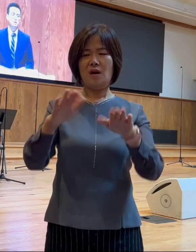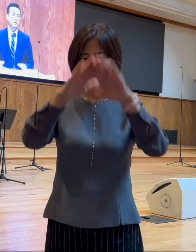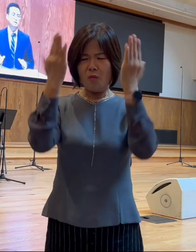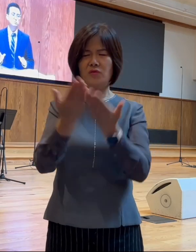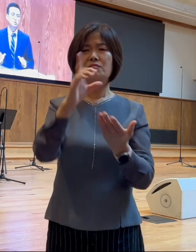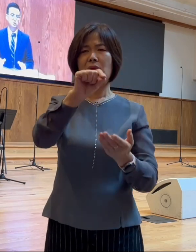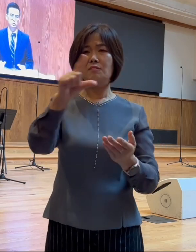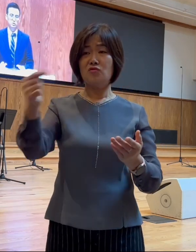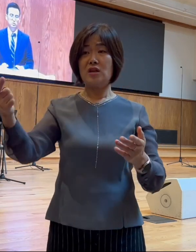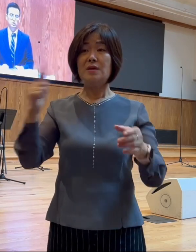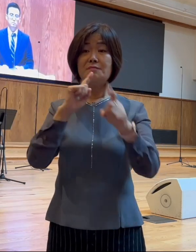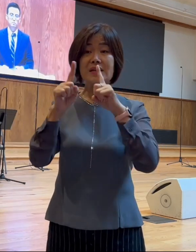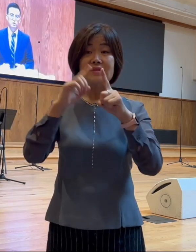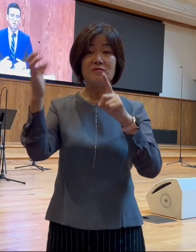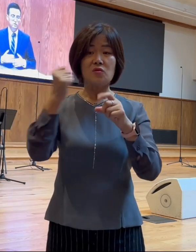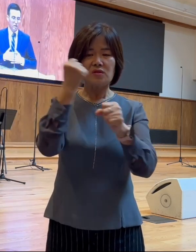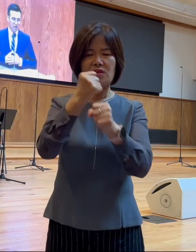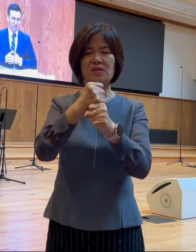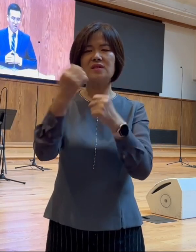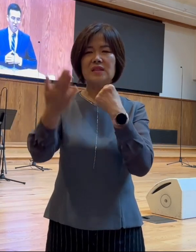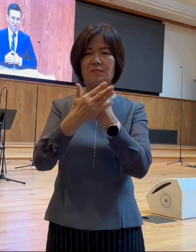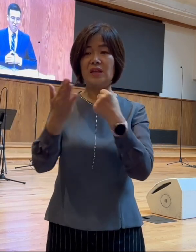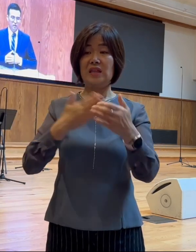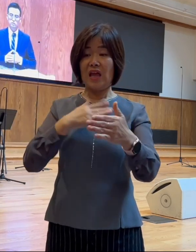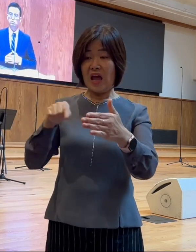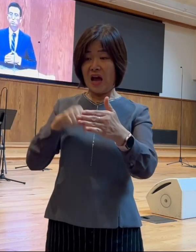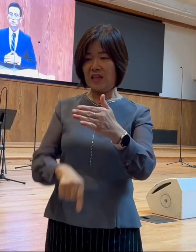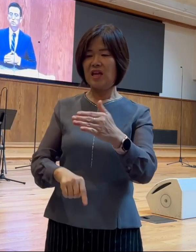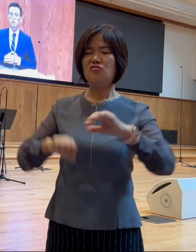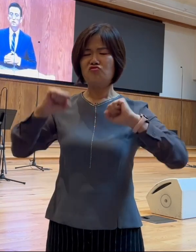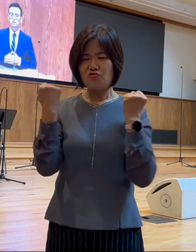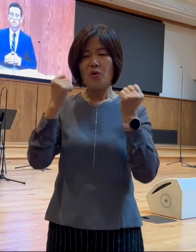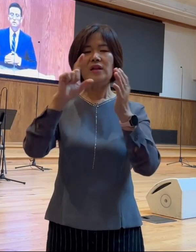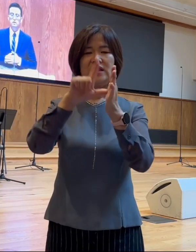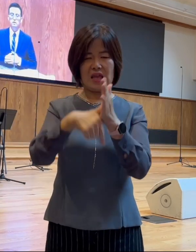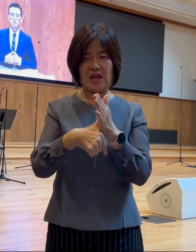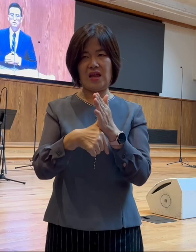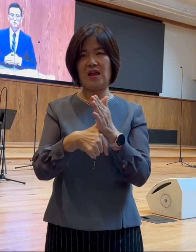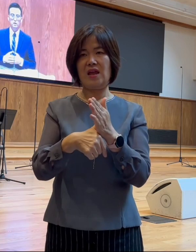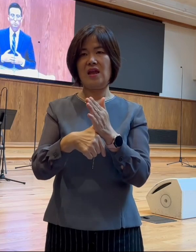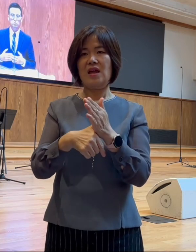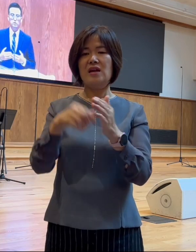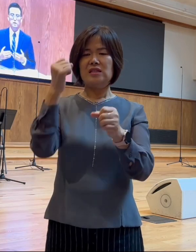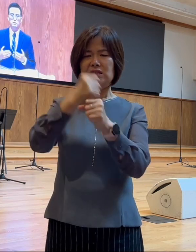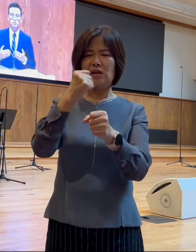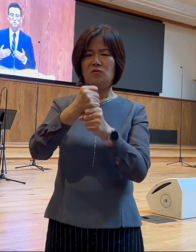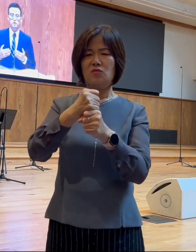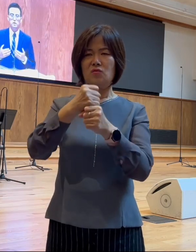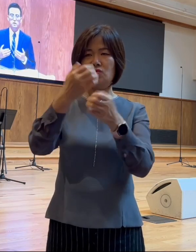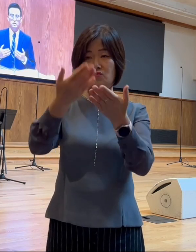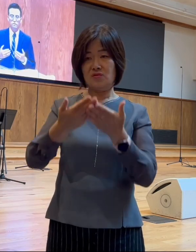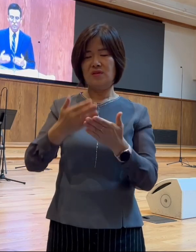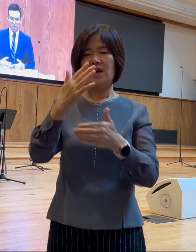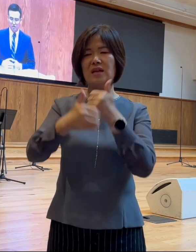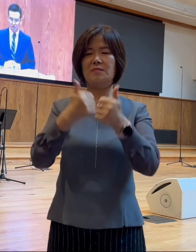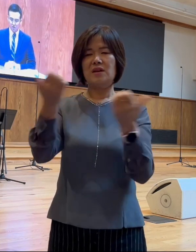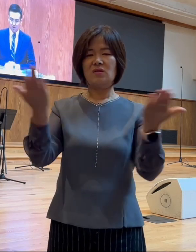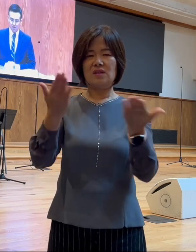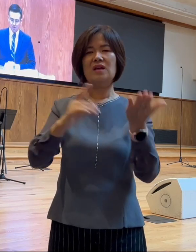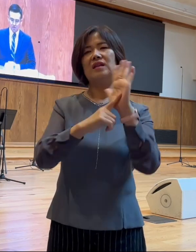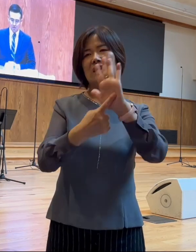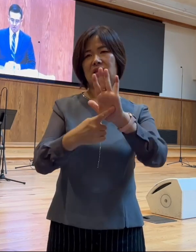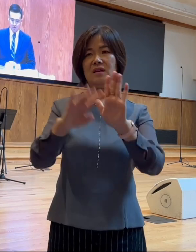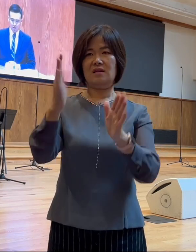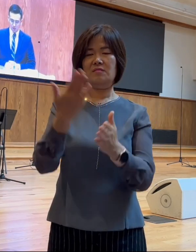그 말씀으로 지어진 것처럼 내 안에 내가 순종할 때 그 창조적인 하나님의 역사가 나타나기 시작하는